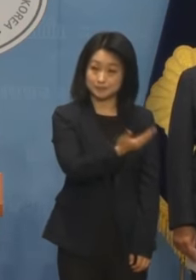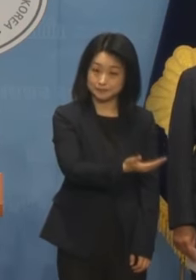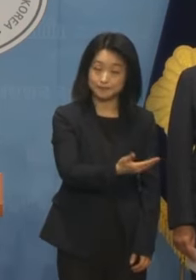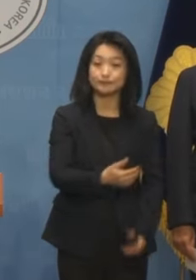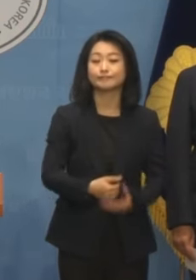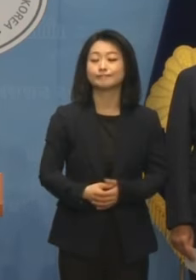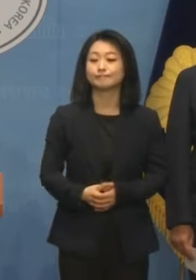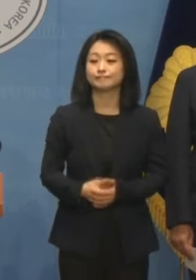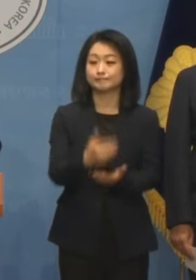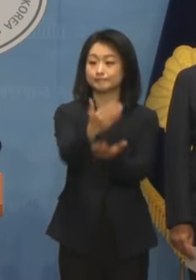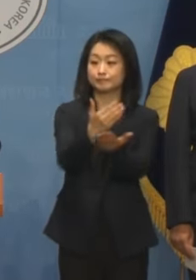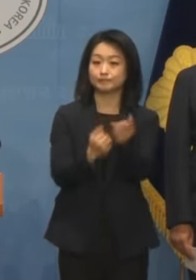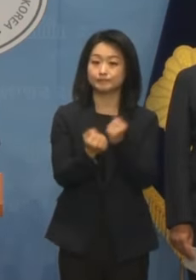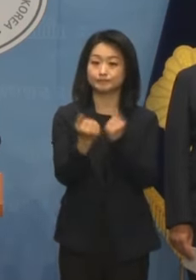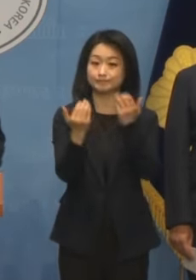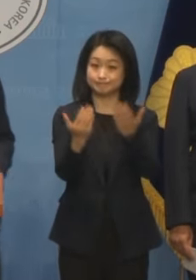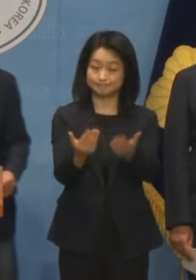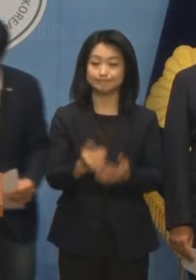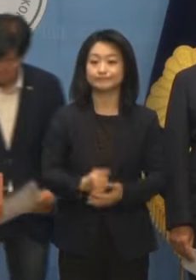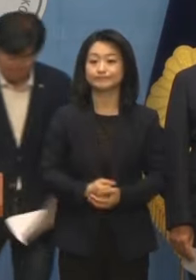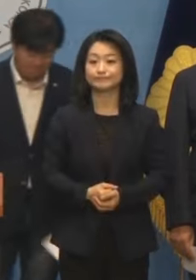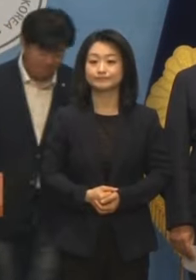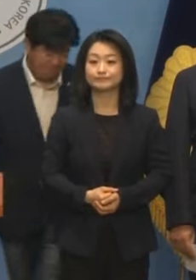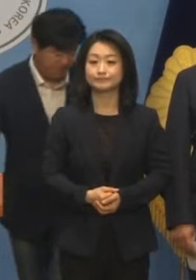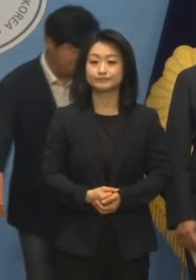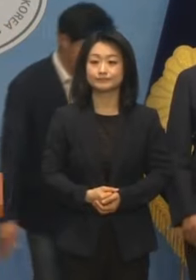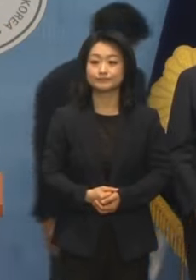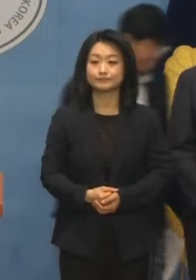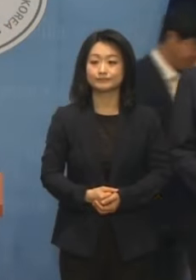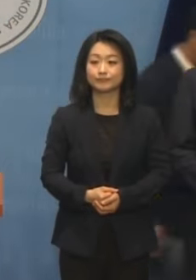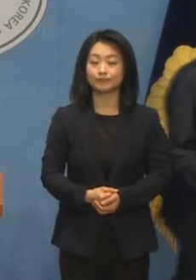그럼 기자회견문을 시작하겠습니다.